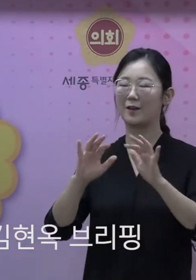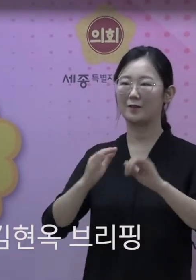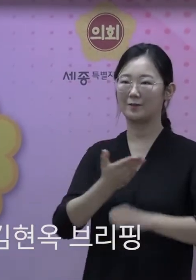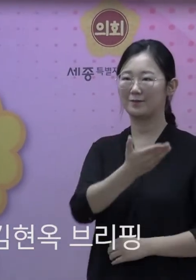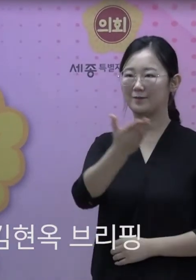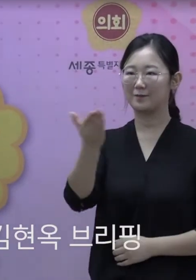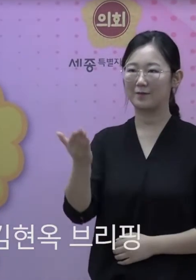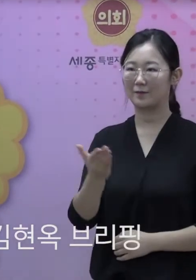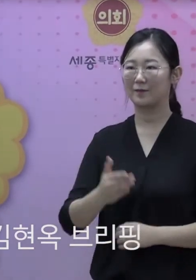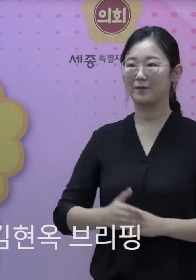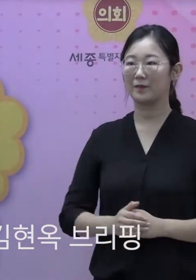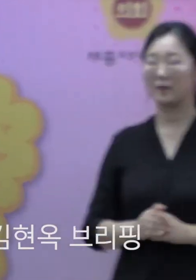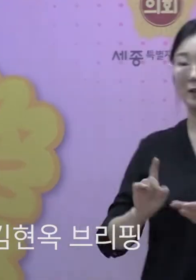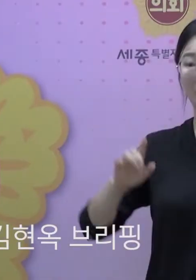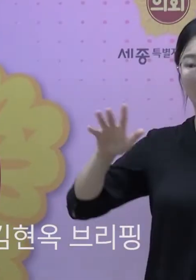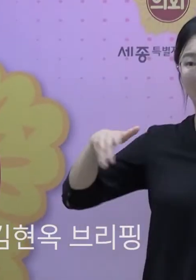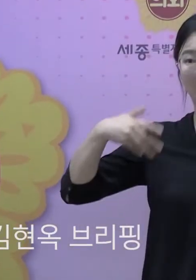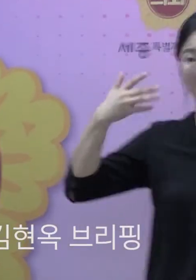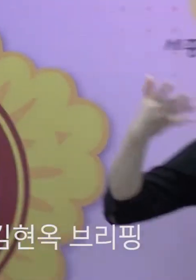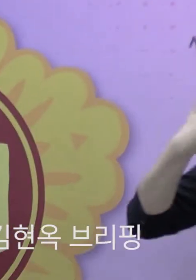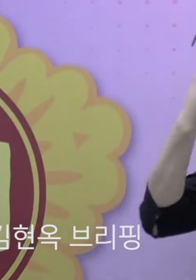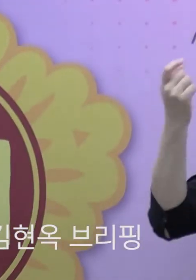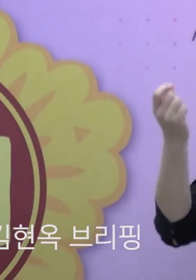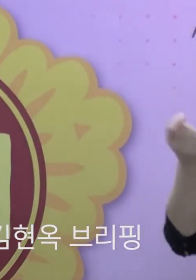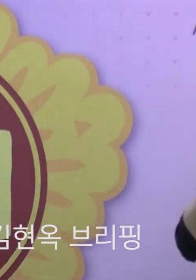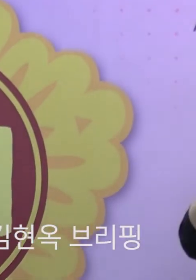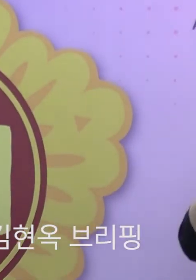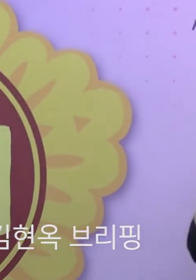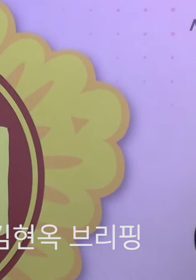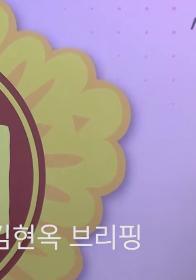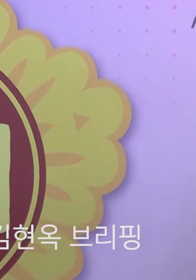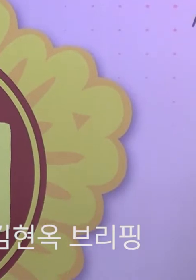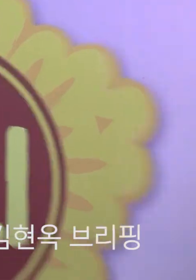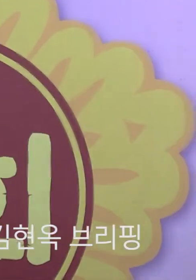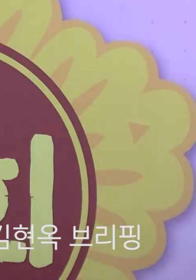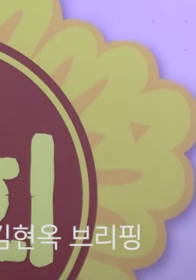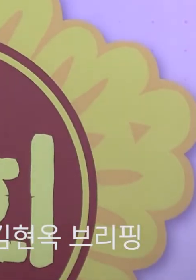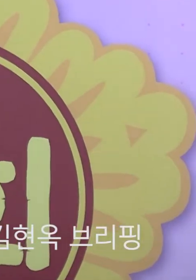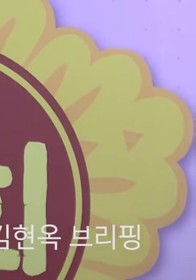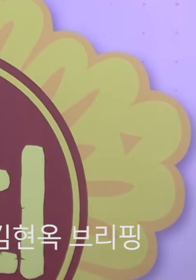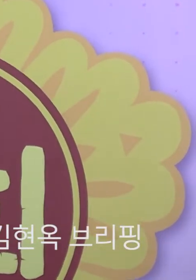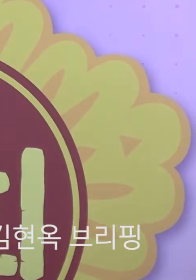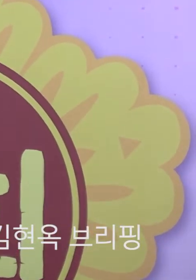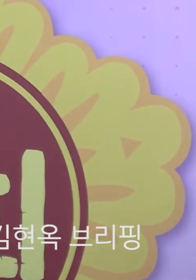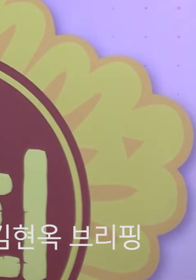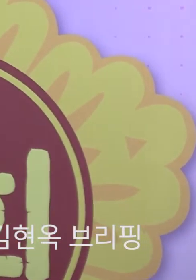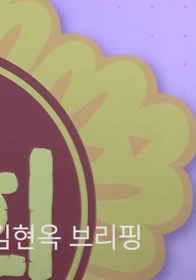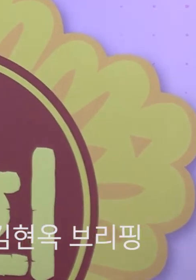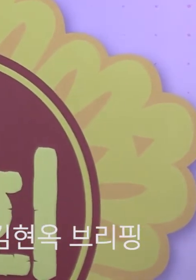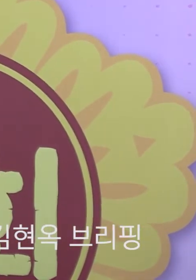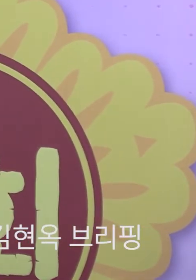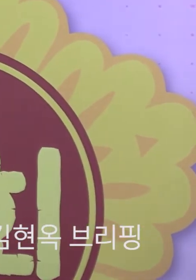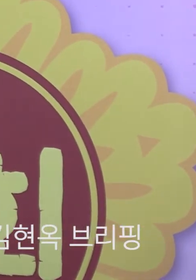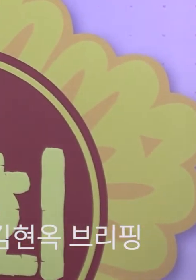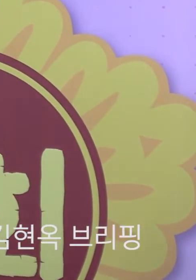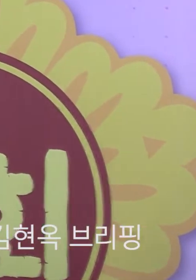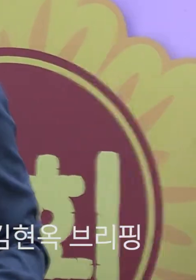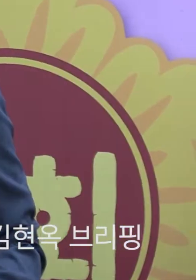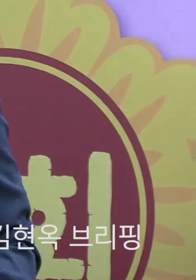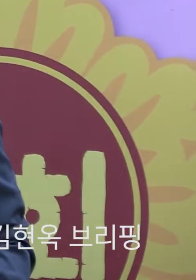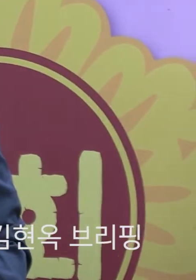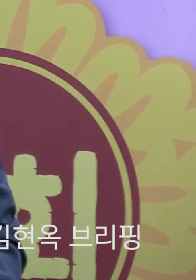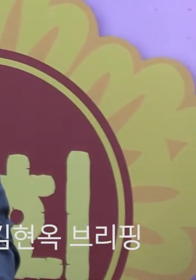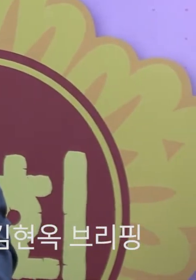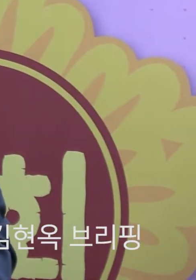계절 가을로 접어드는 만큼 행정기를 맞아서 코로나19 재 확산, 감기 등 건강관리에